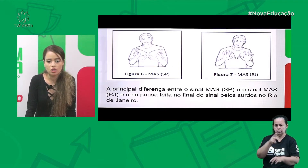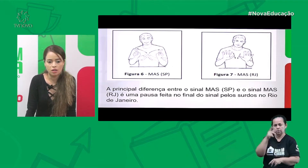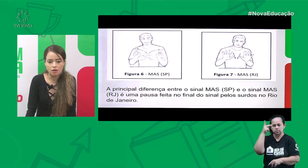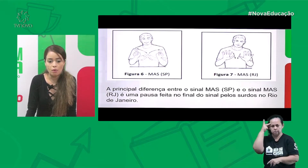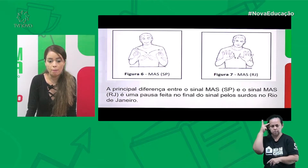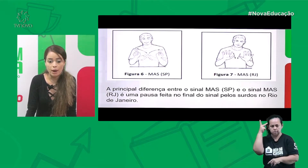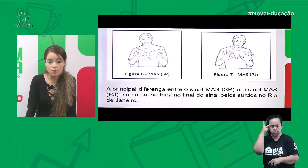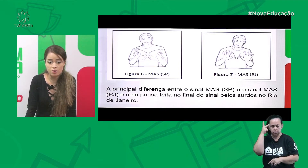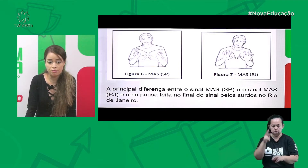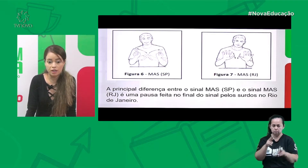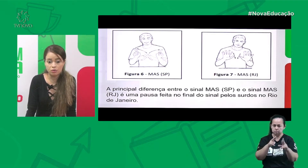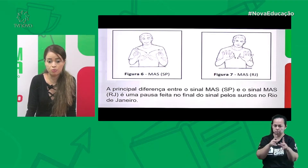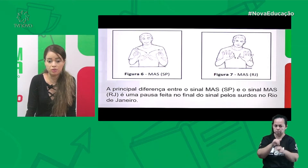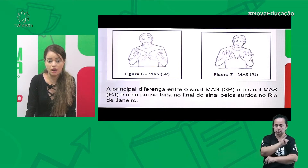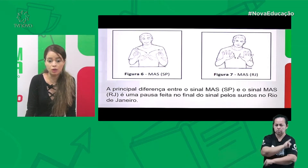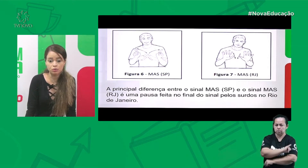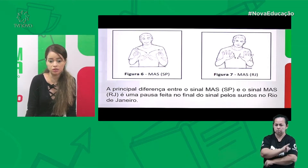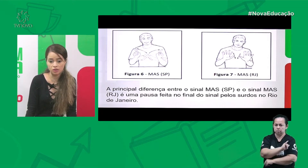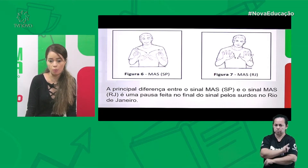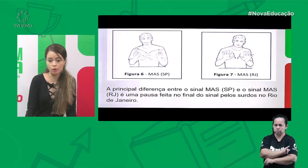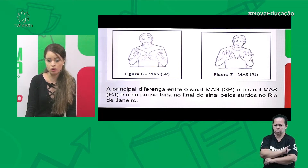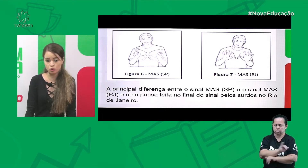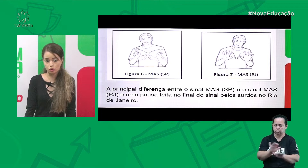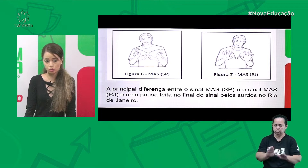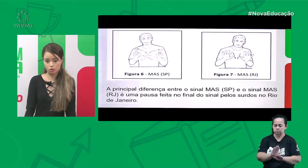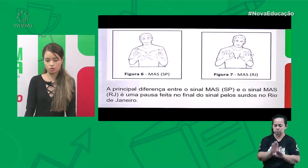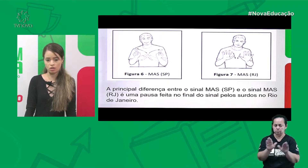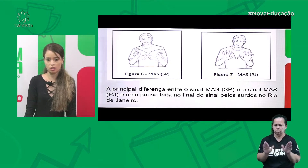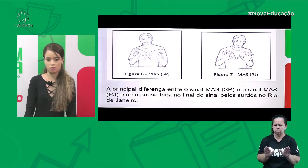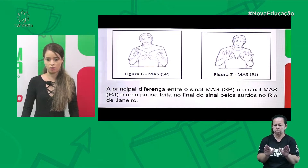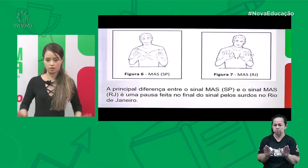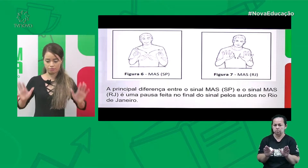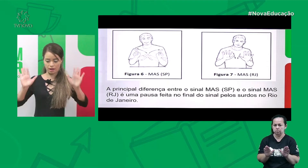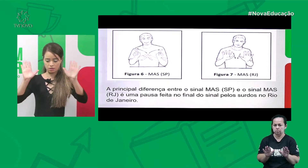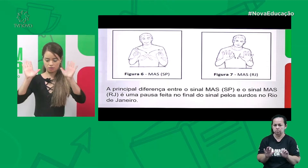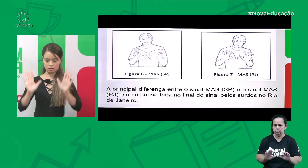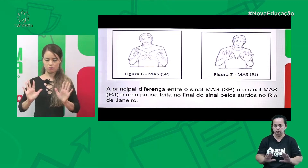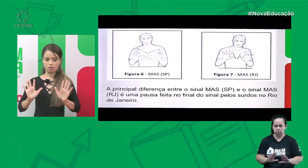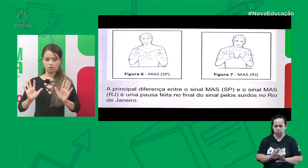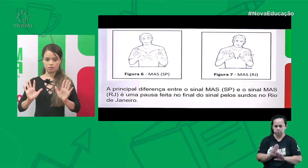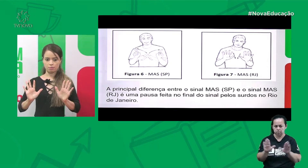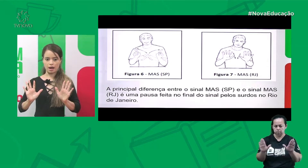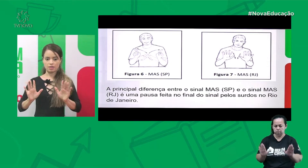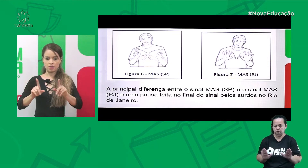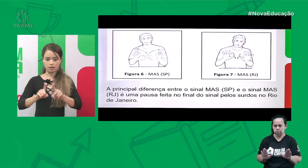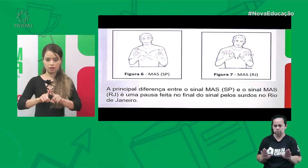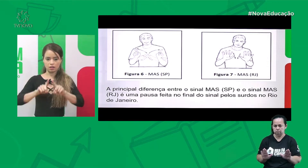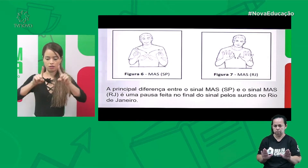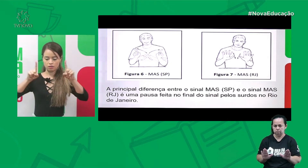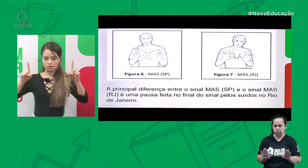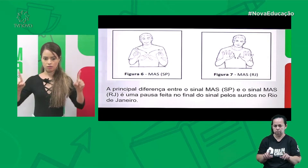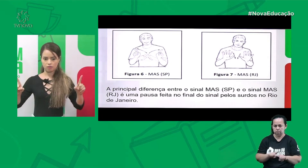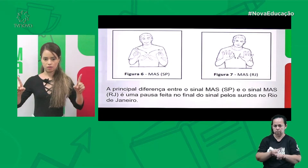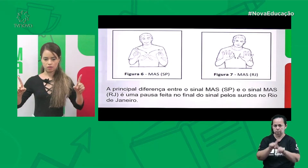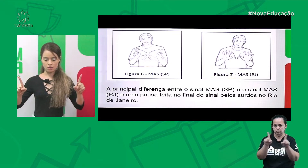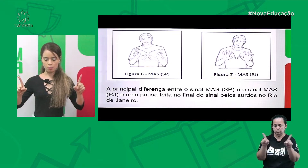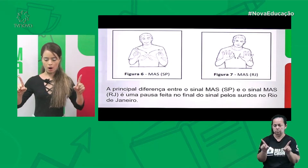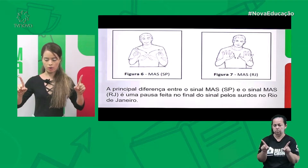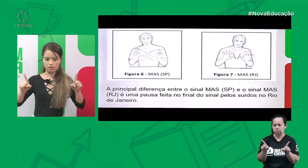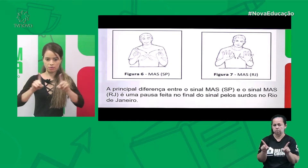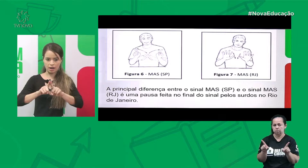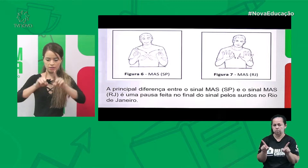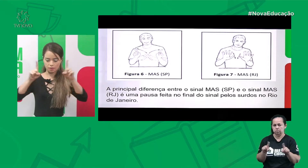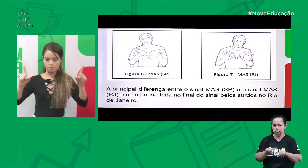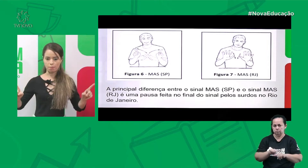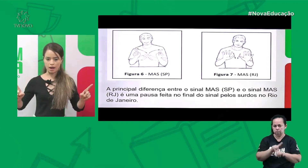Rio de Janeiro é uma pausa feita no final do sinal pelos surdos do Rio de Janeiro. Então, ele faz mais. E aqui, em São Paulo,